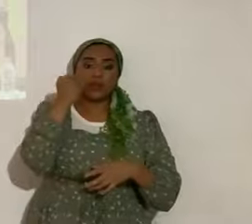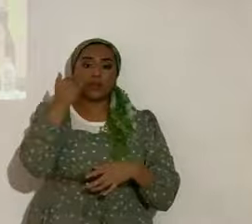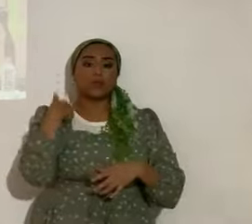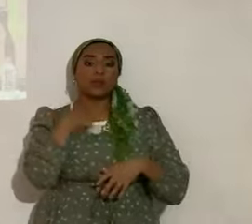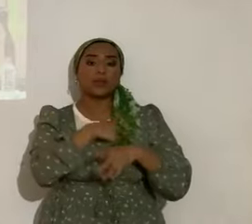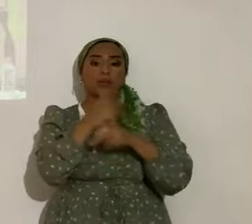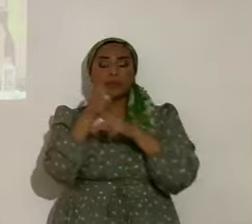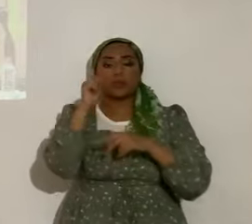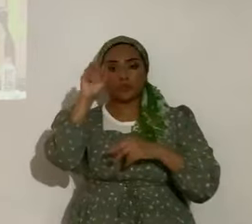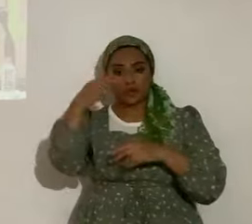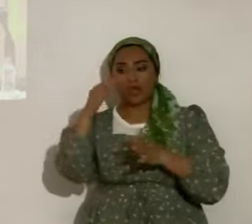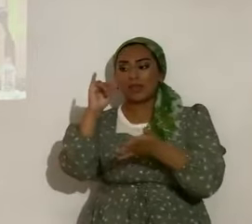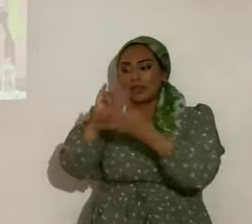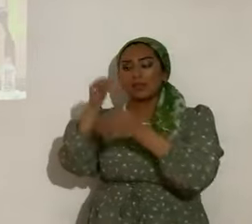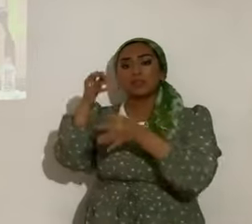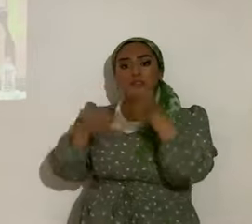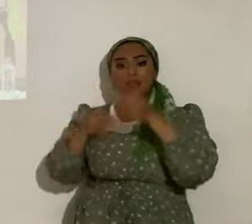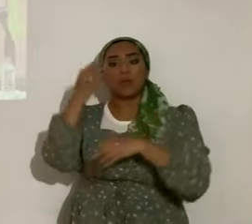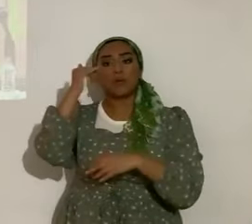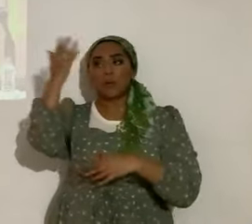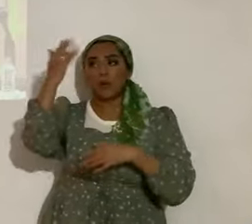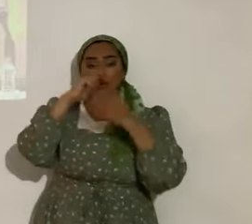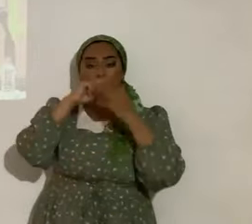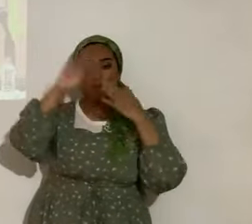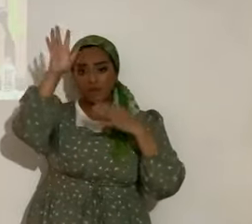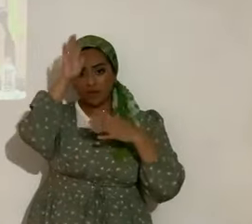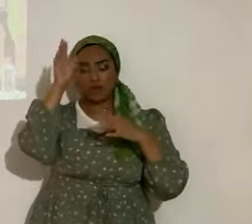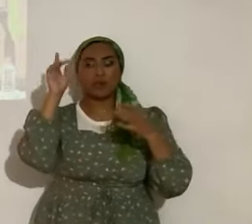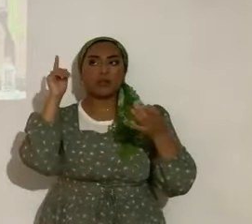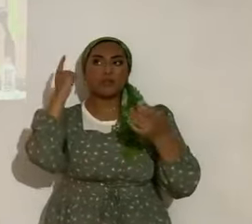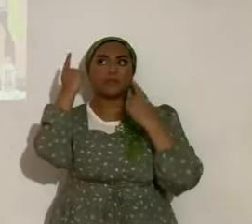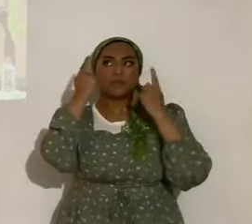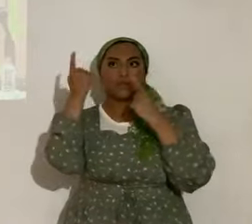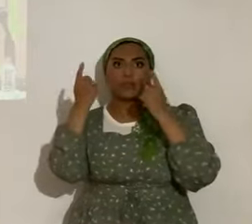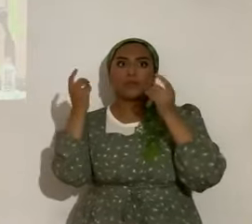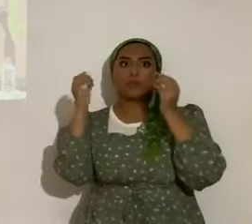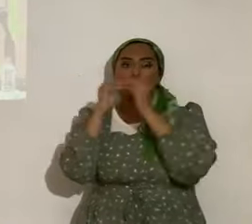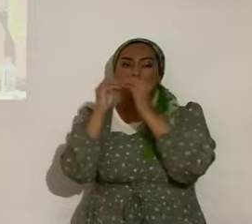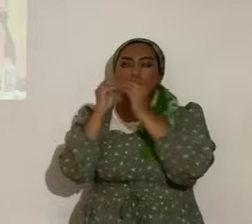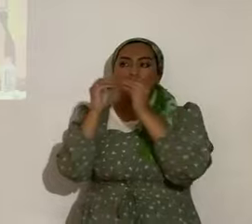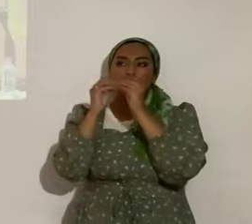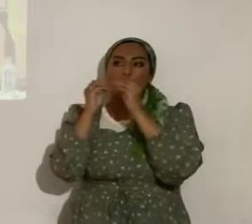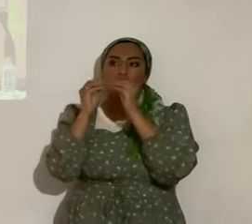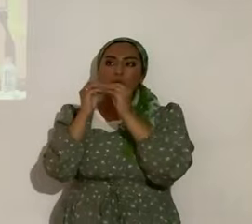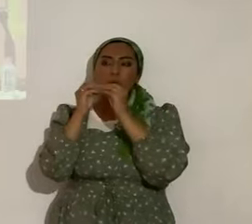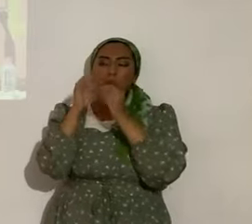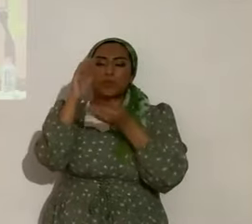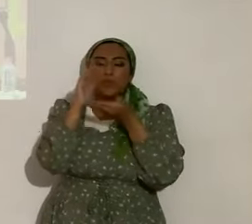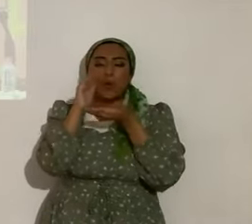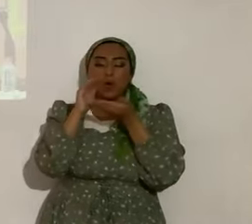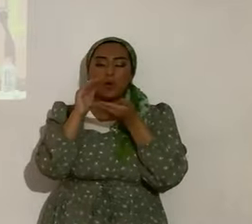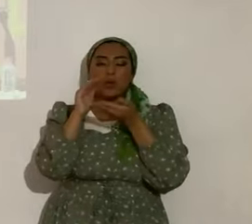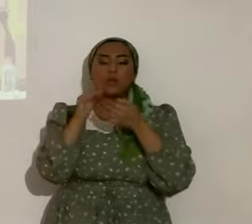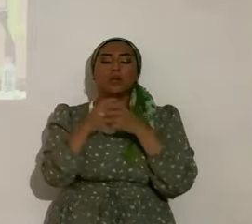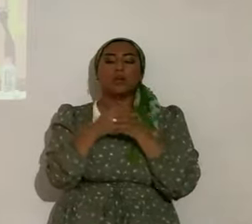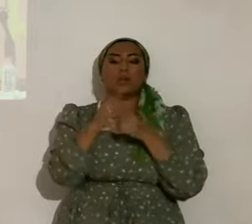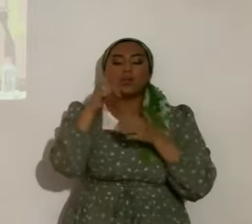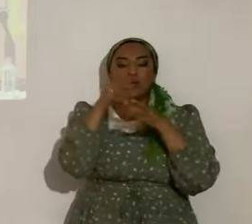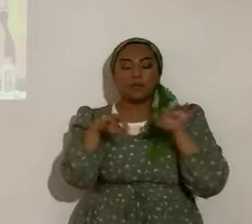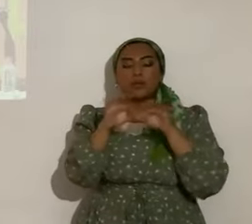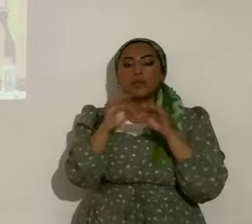Torah, eso es justo. Por eso el Eterno hasta se va a las cosas más, aparentemente más pequeñitas, tengan pesas justas,